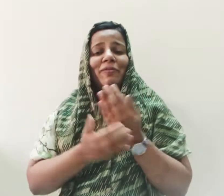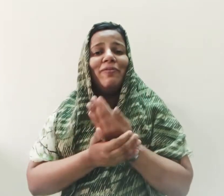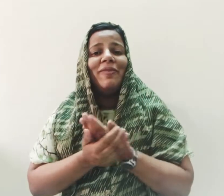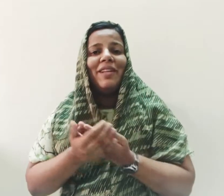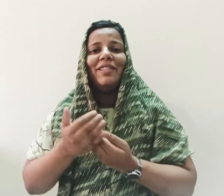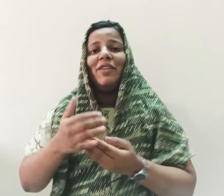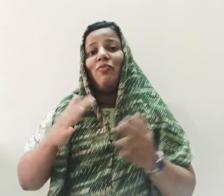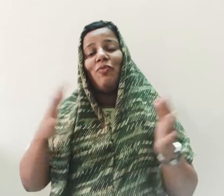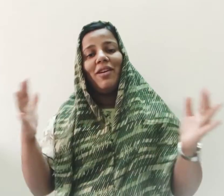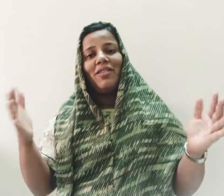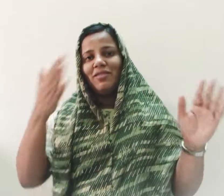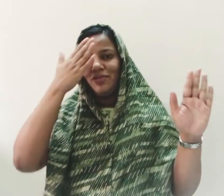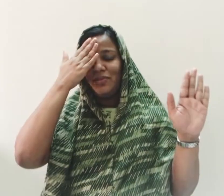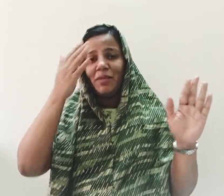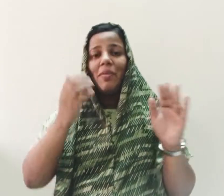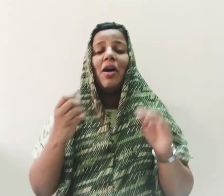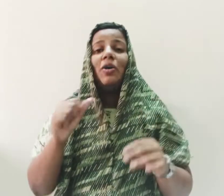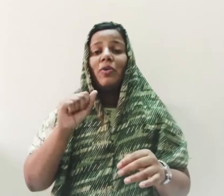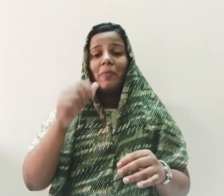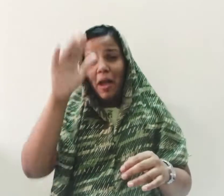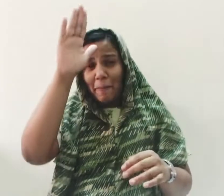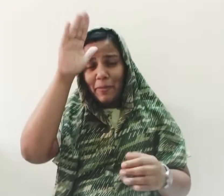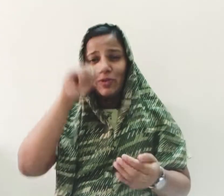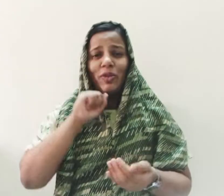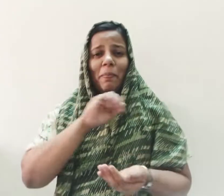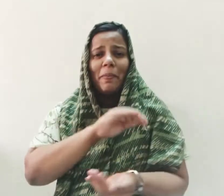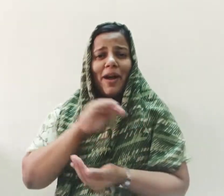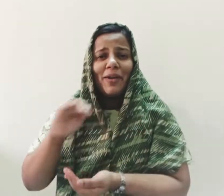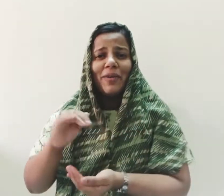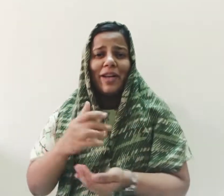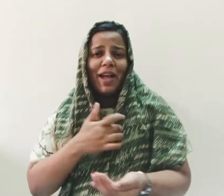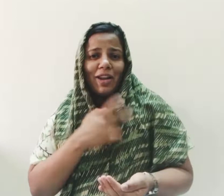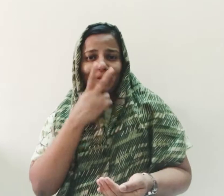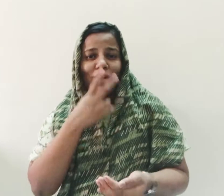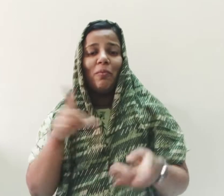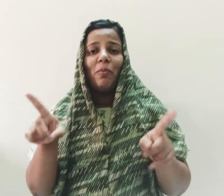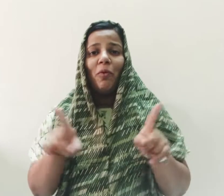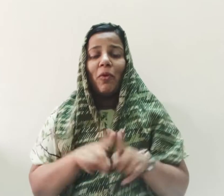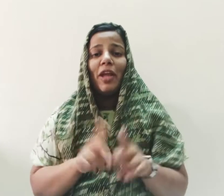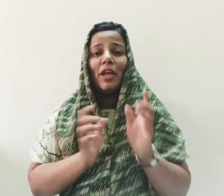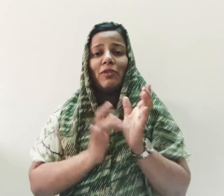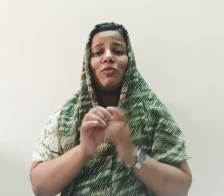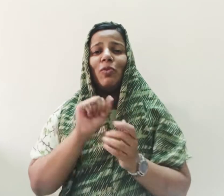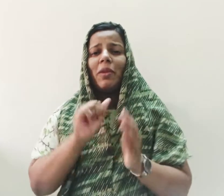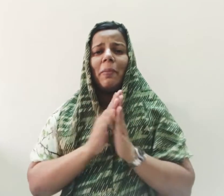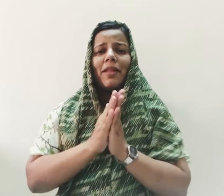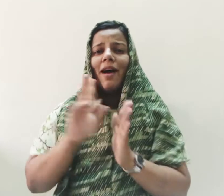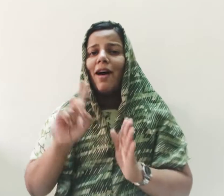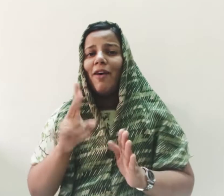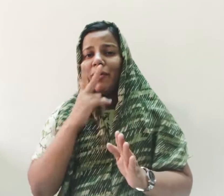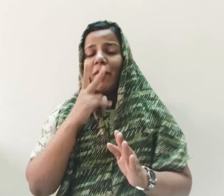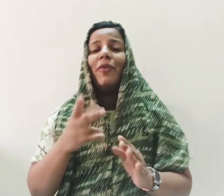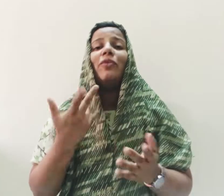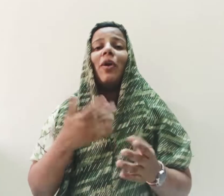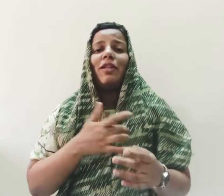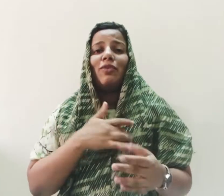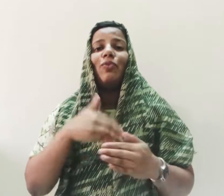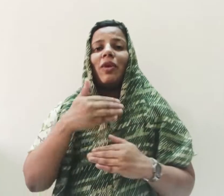വാത്സല്യം വലുതാകിയാൽ സ്തോത്രം. അപ്പന് മക്കളോട് കരുണ തോന്നുന്നത് പോലെ കർത്താവിന് തൻ്റെ ഭക്തന്മാരോട് കരുണ തോന്നുന്നല്ലോ. ആകാശം ഭൂമിക്കുമെന്ന്